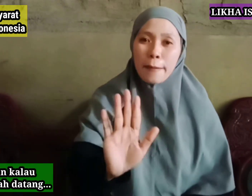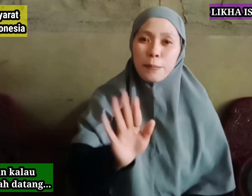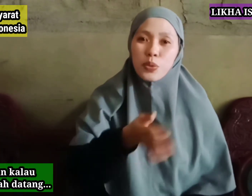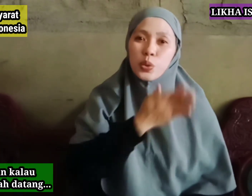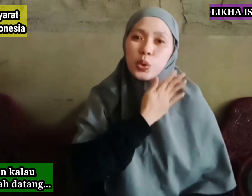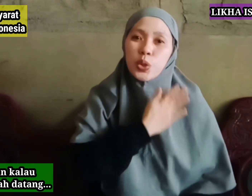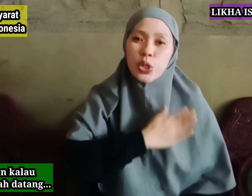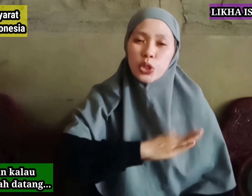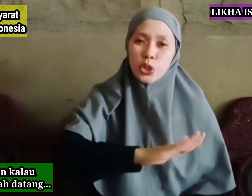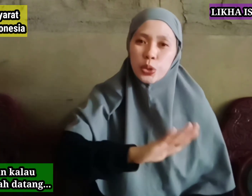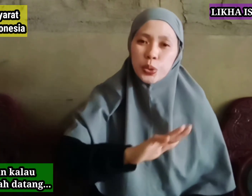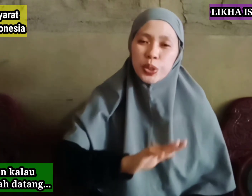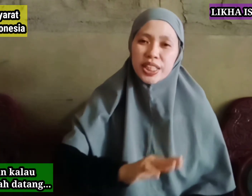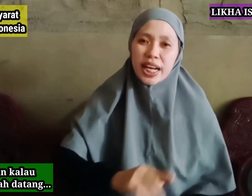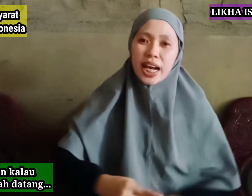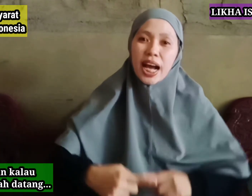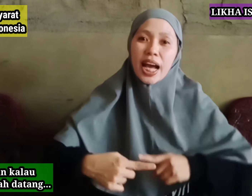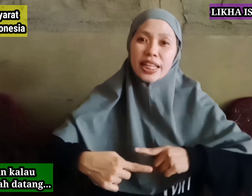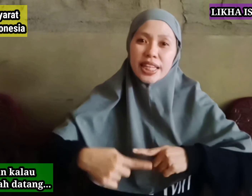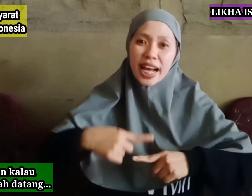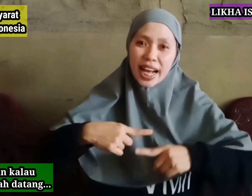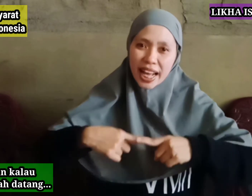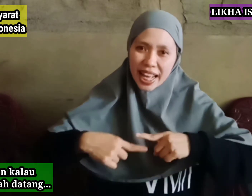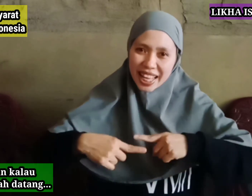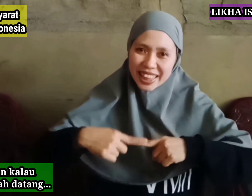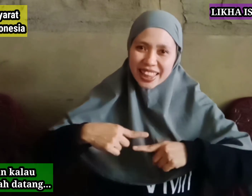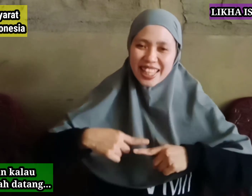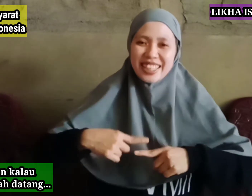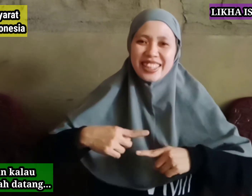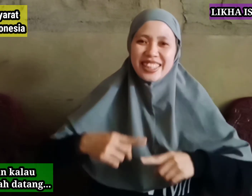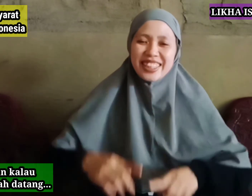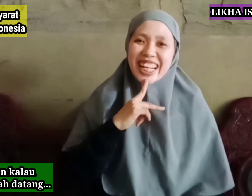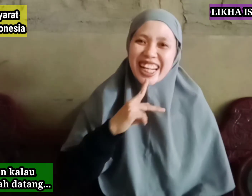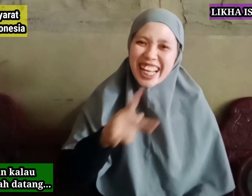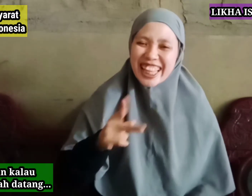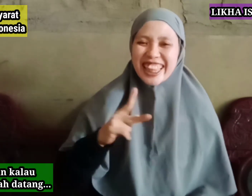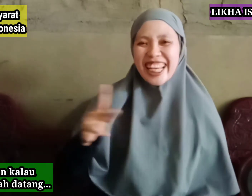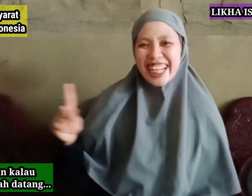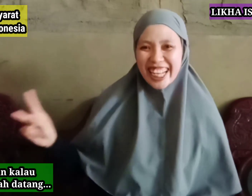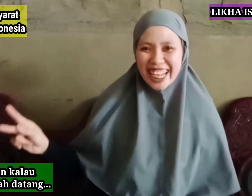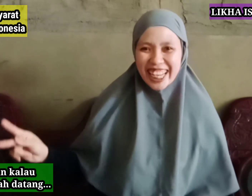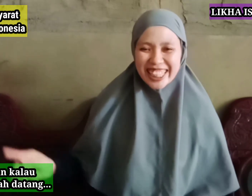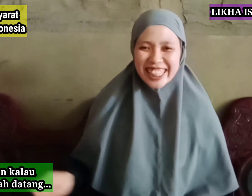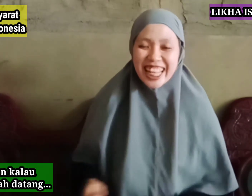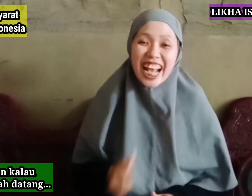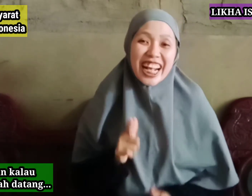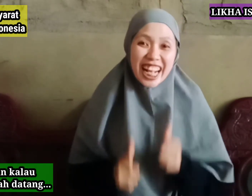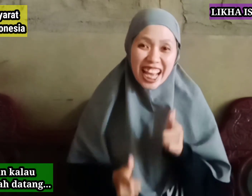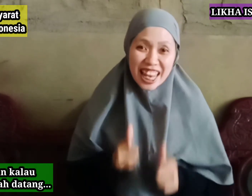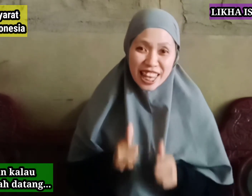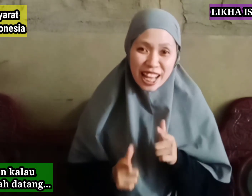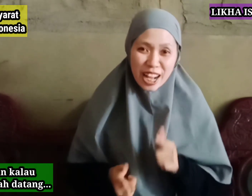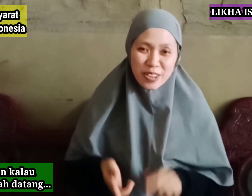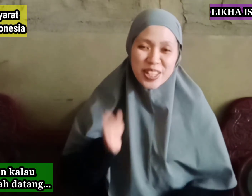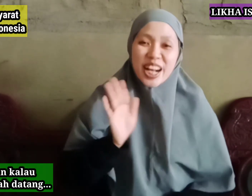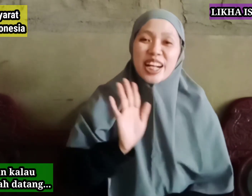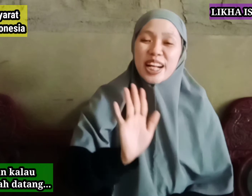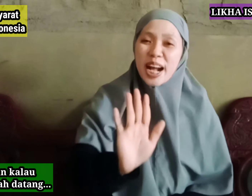kamu sudah datang. Katakan kalau